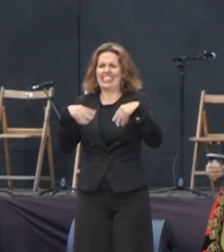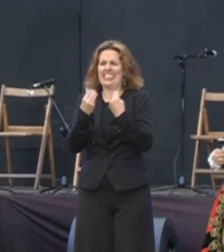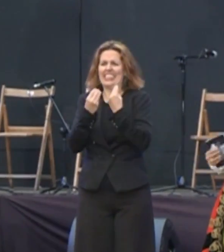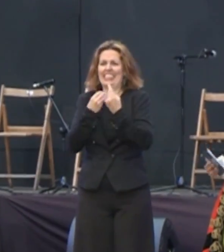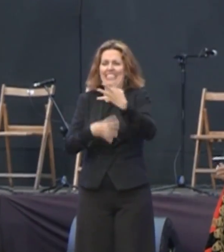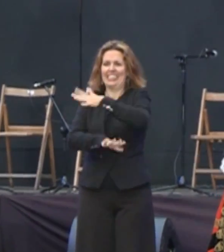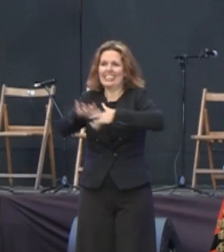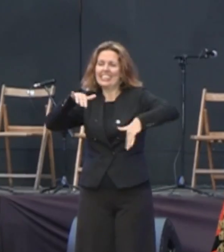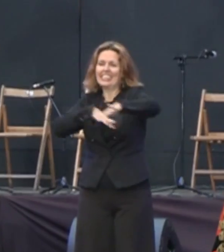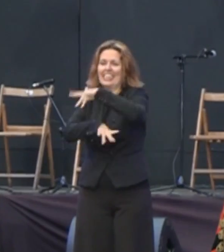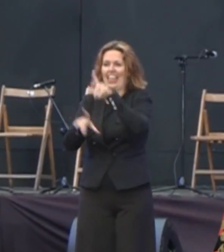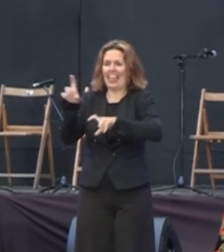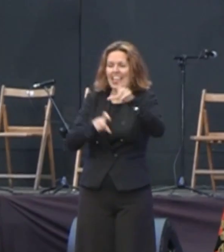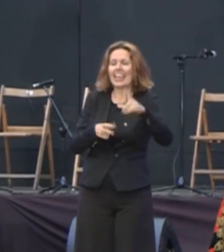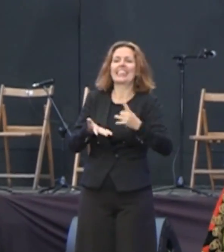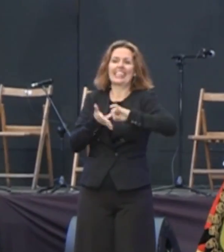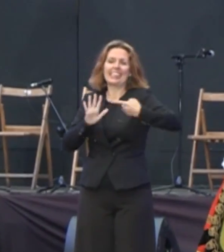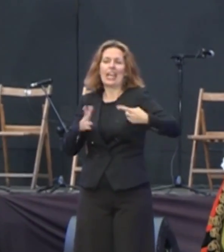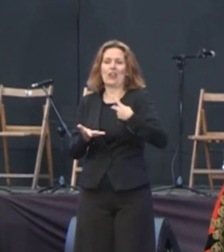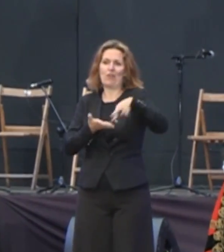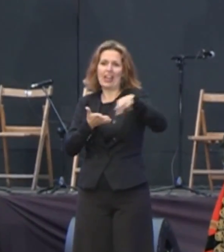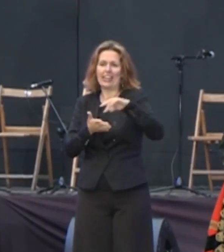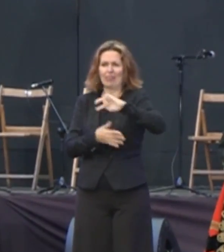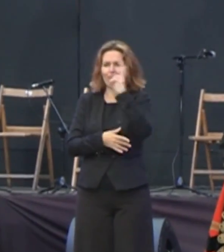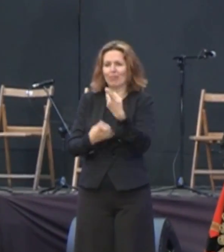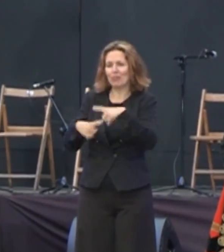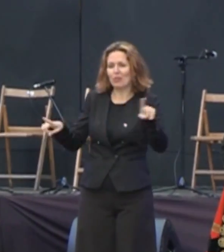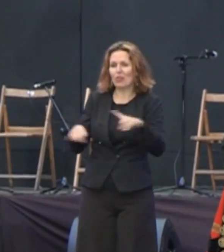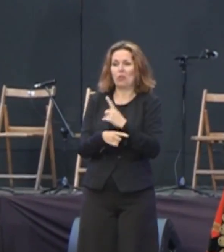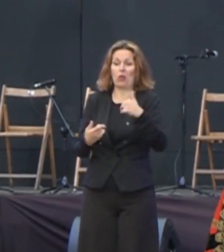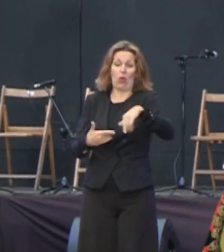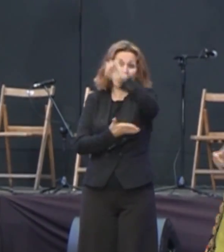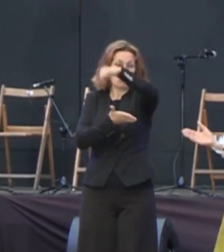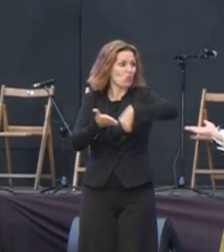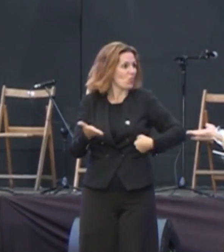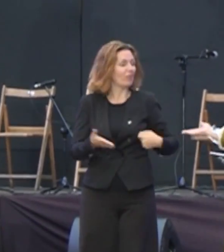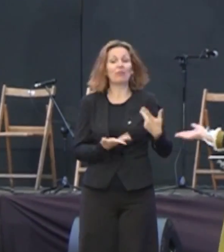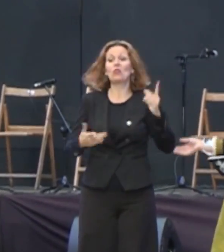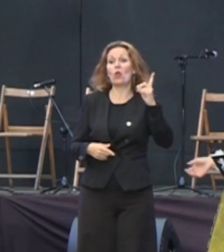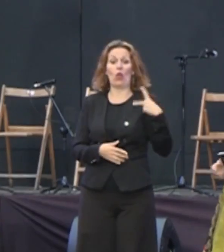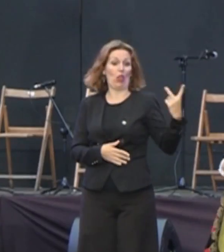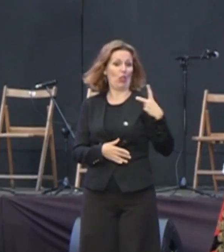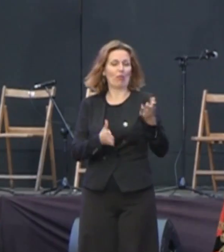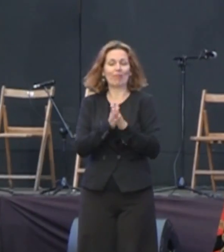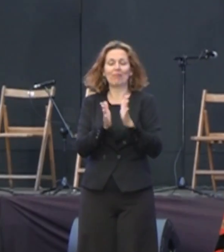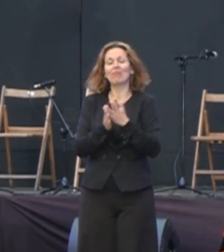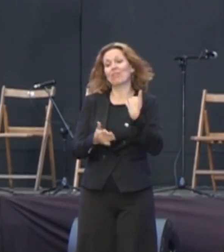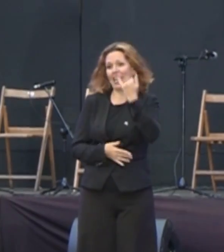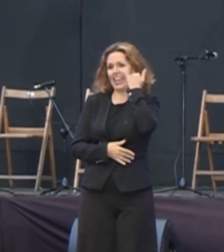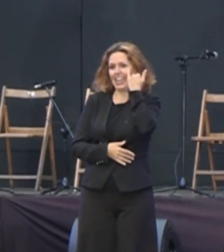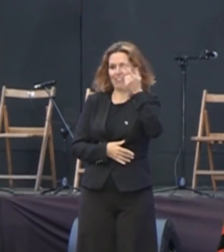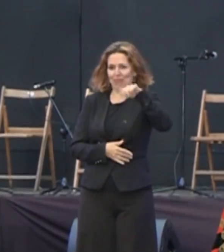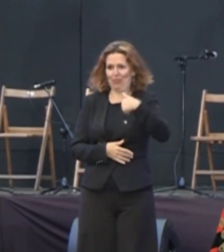gente, de bailarines, de técnicos, de músicos. Sin embargo, hoy estaba vacío. Solo estábamos mi compañera Nieves y